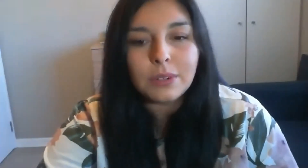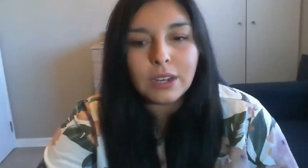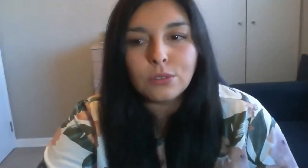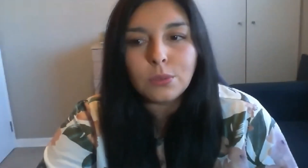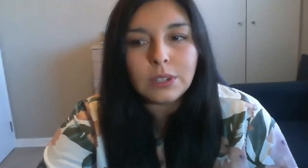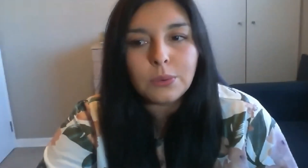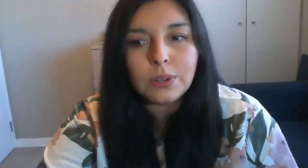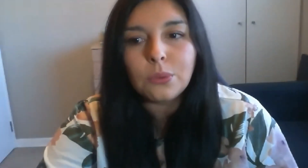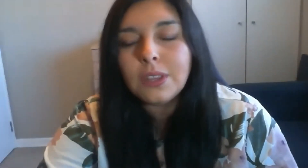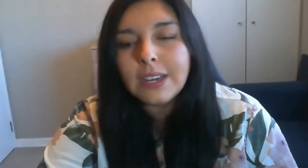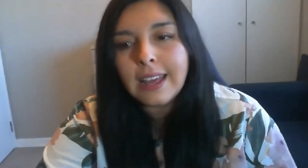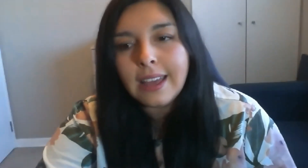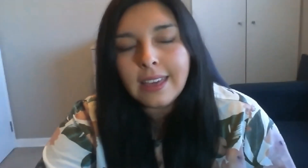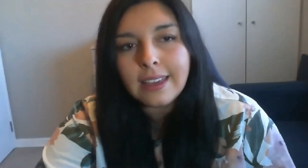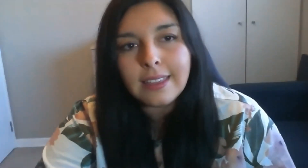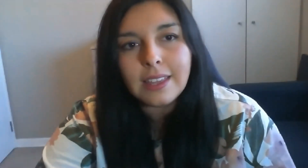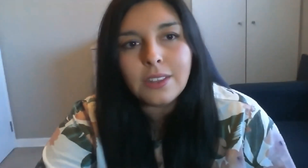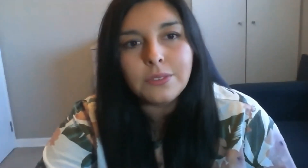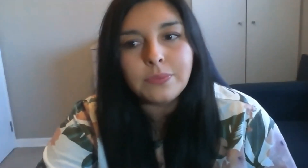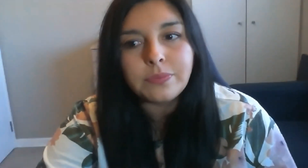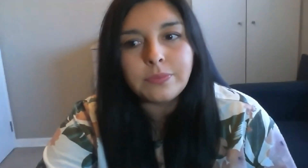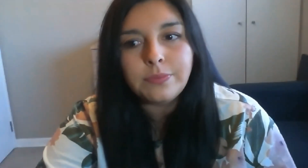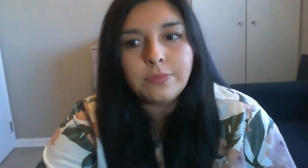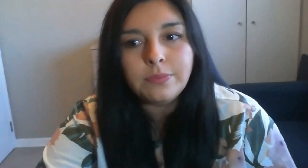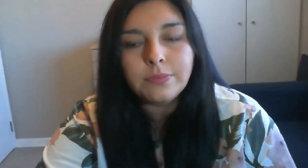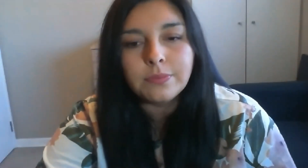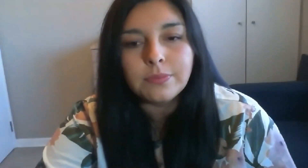¿Alguna consulta, alguna duda que les haya quedado?